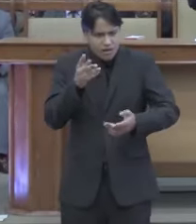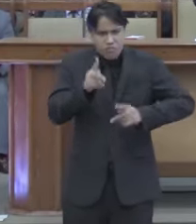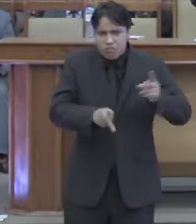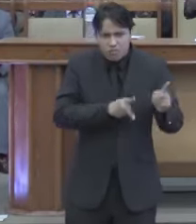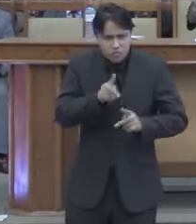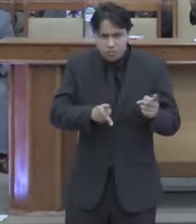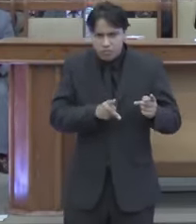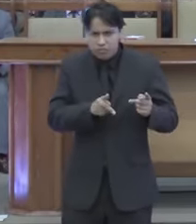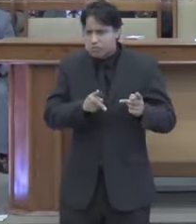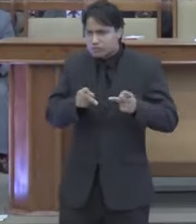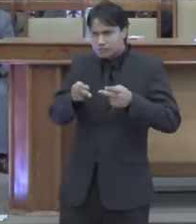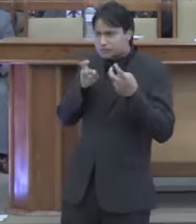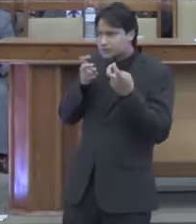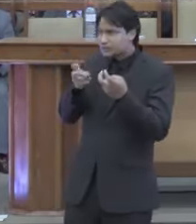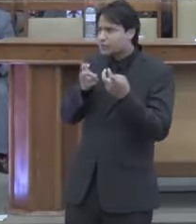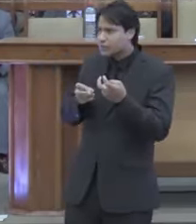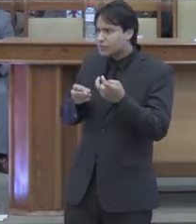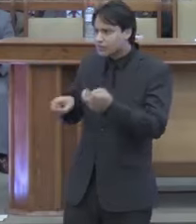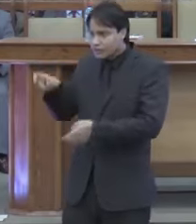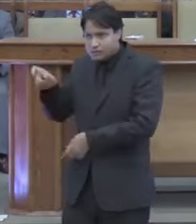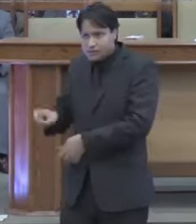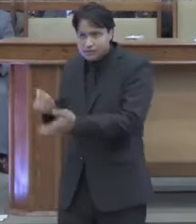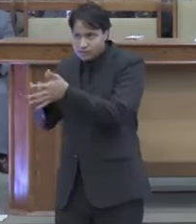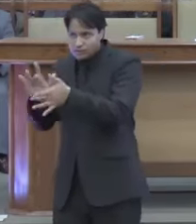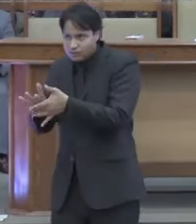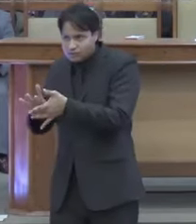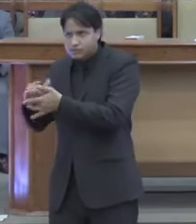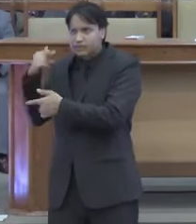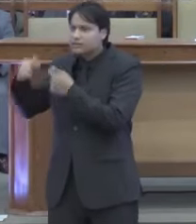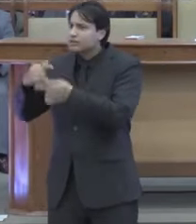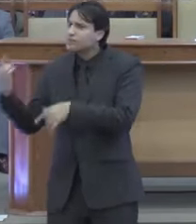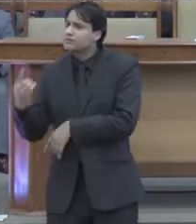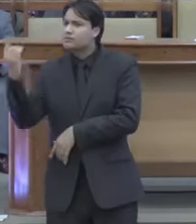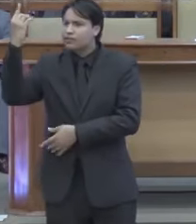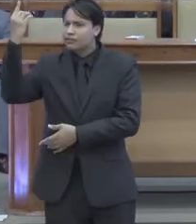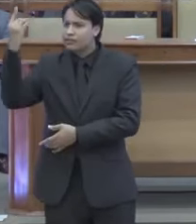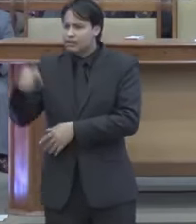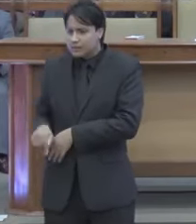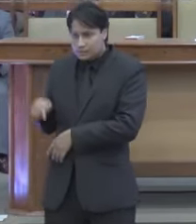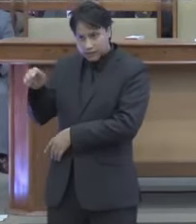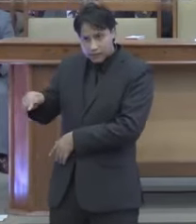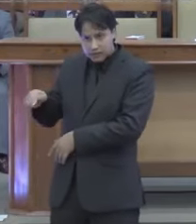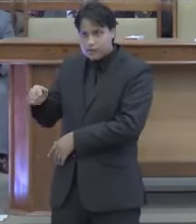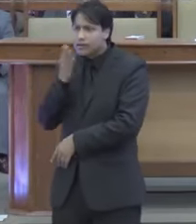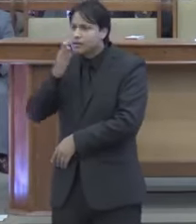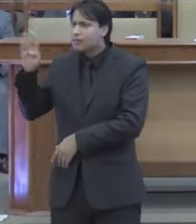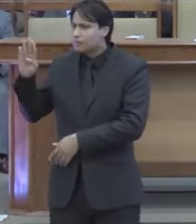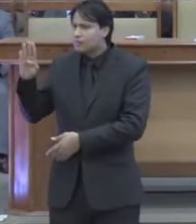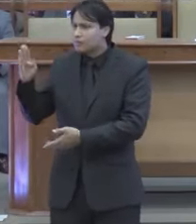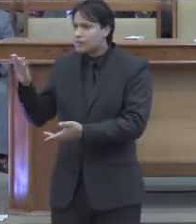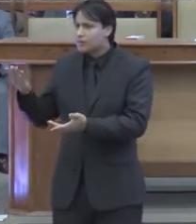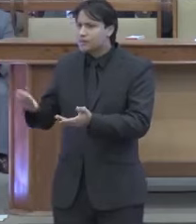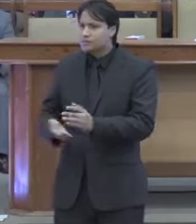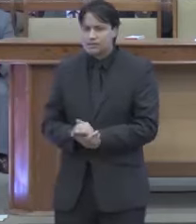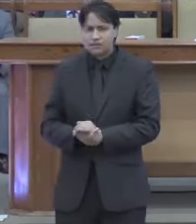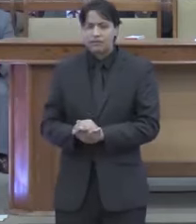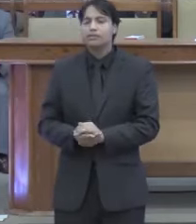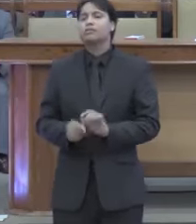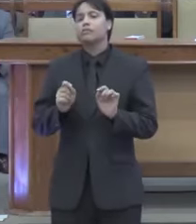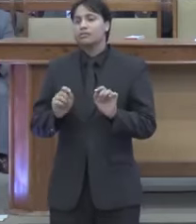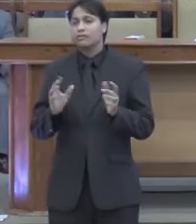Davi, que do trono dele levantaria um que reinaria eternamente, eles estão acabando de